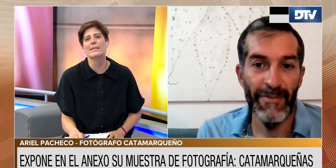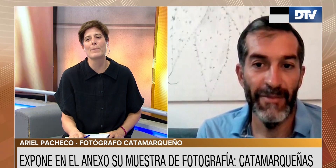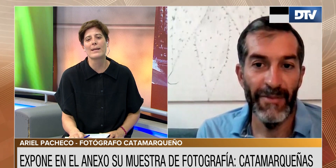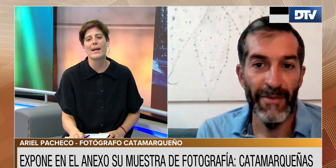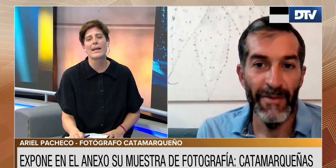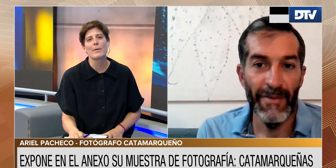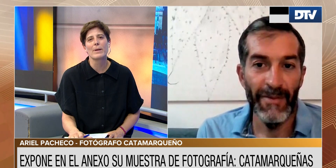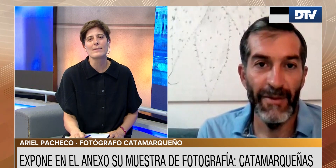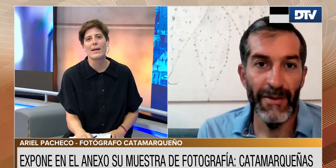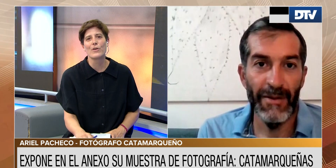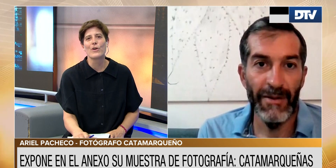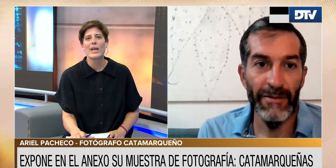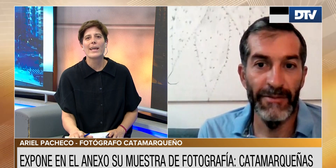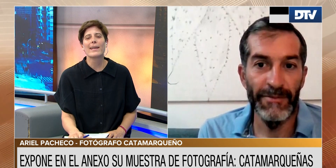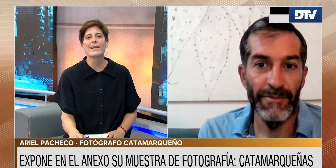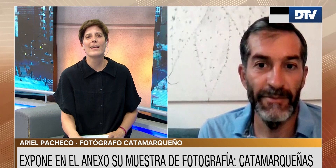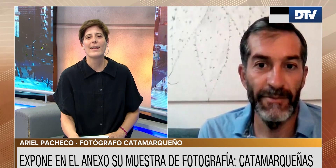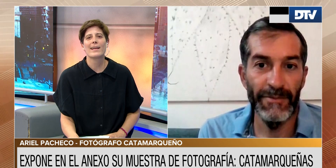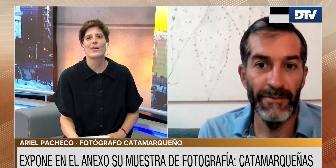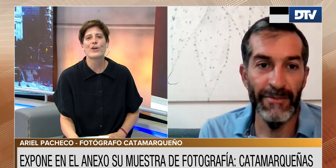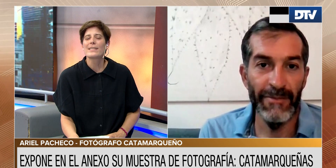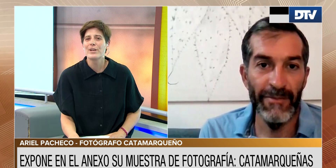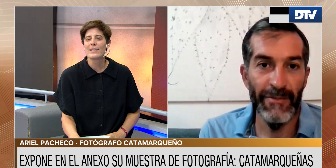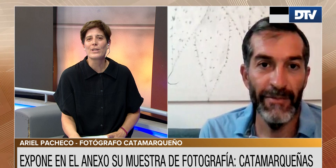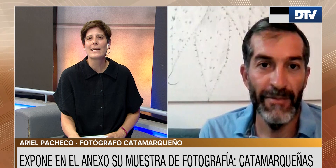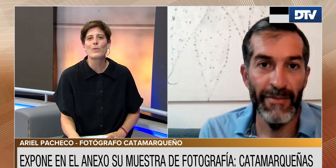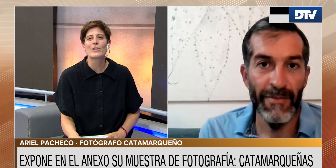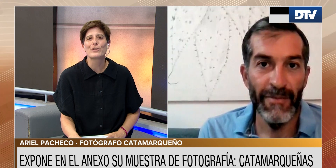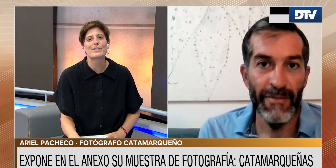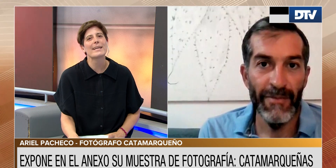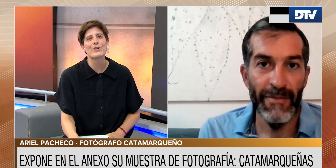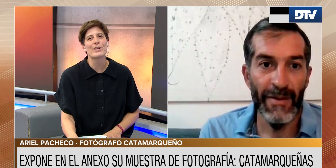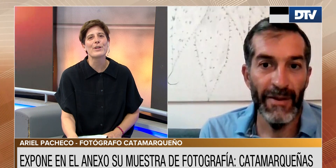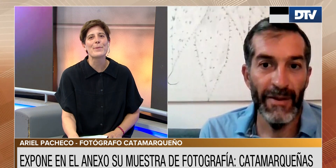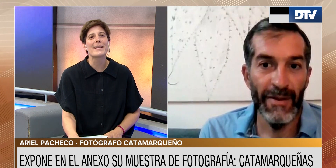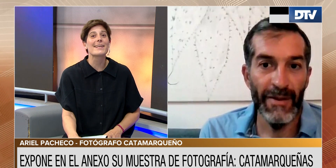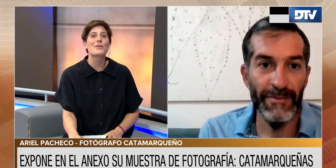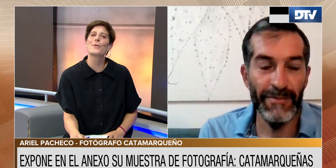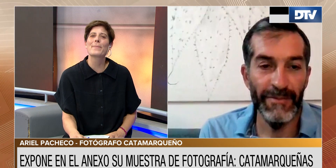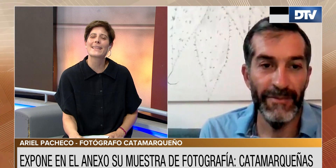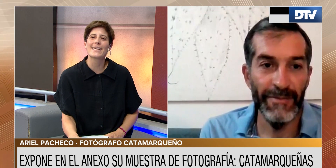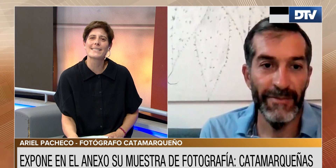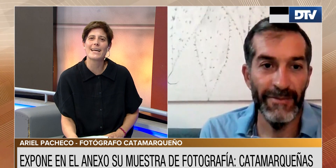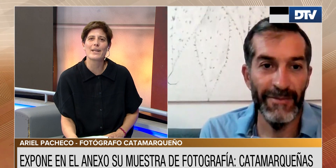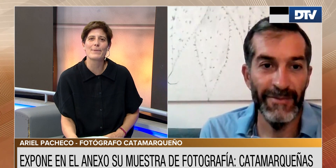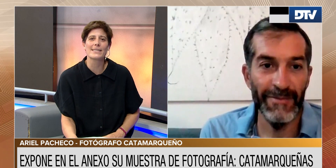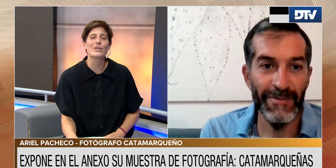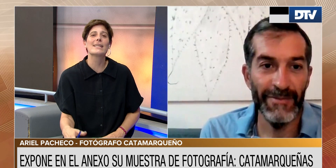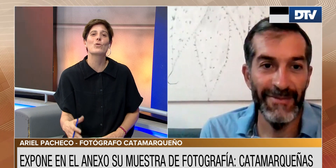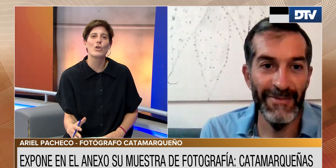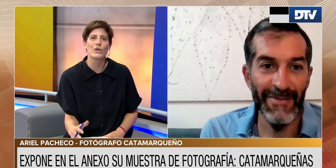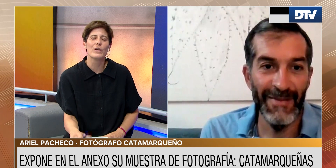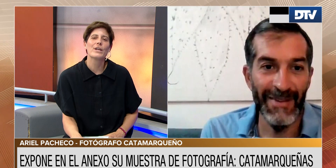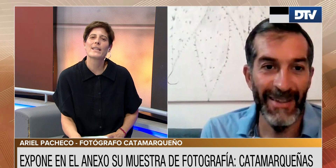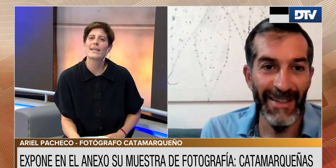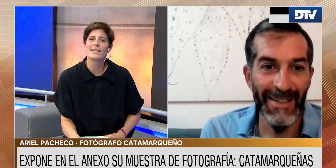provincia de Catamarca aquí emplazado en el Congreso de la Nación, en el kilómetro 0. Le doy la bienvenida, ya lo veo en pantalla, a Ariel Pacheco, que es